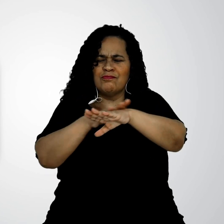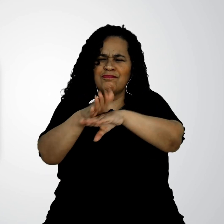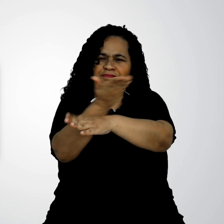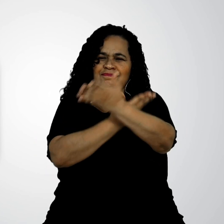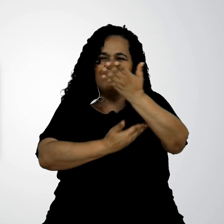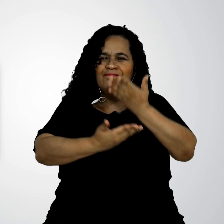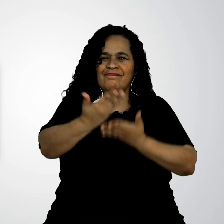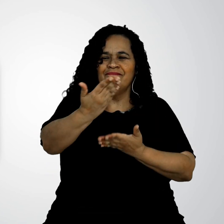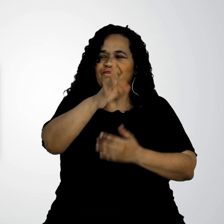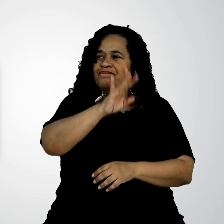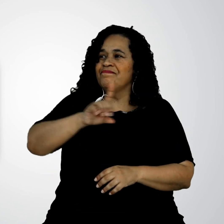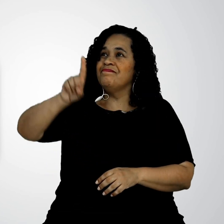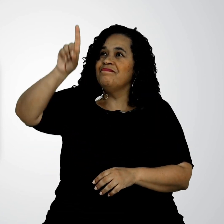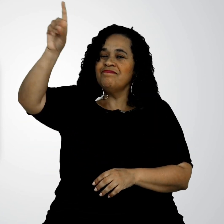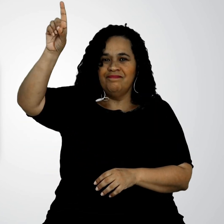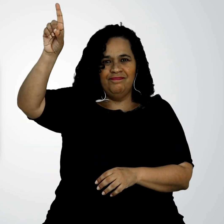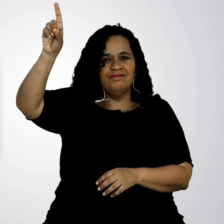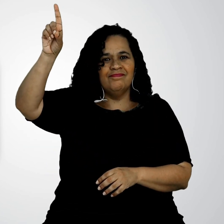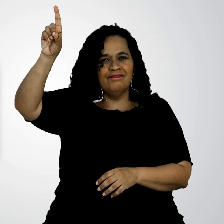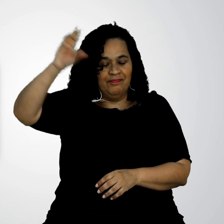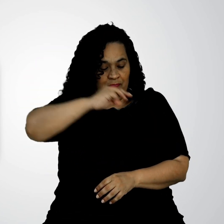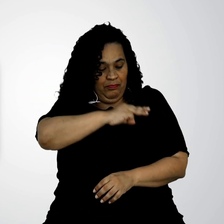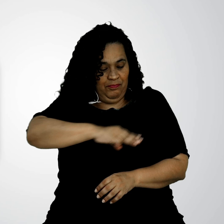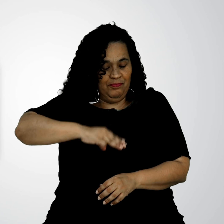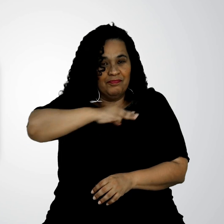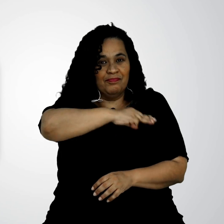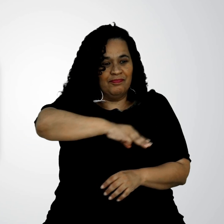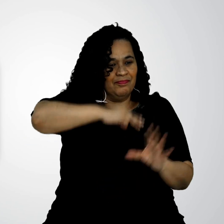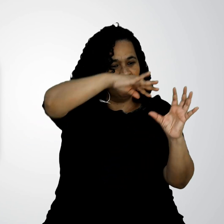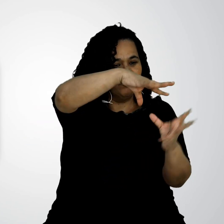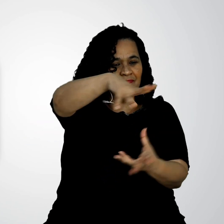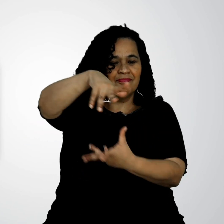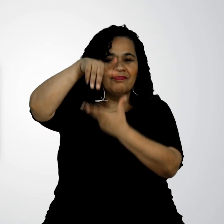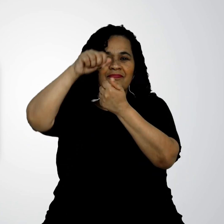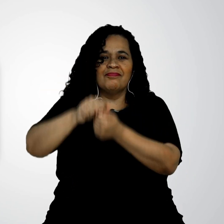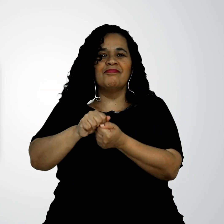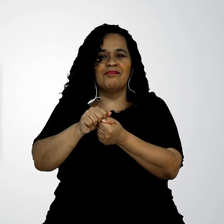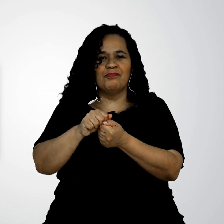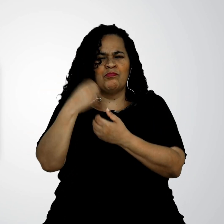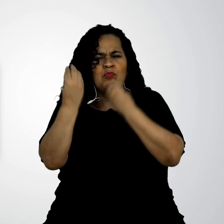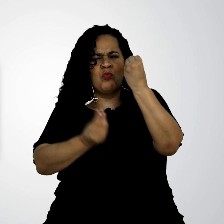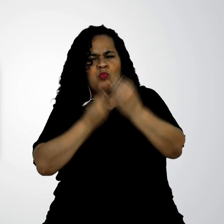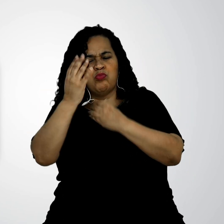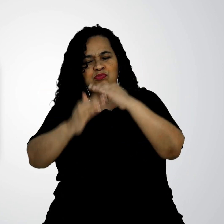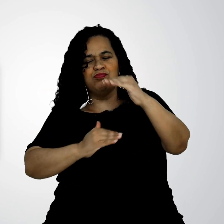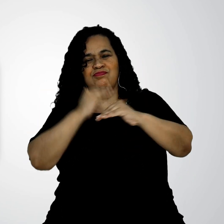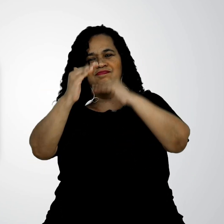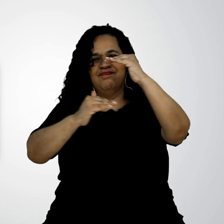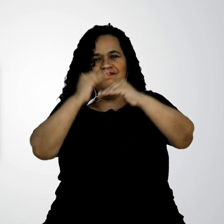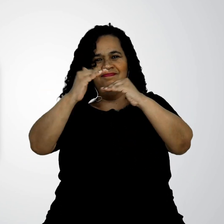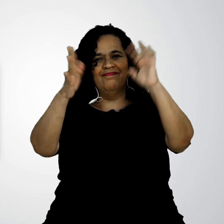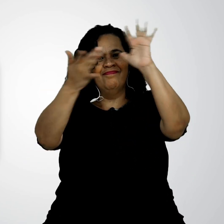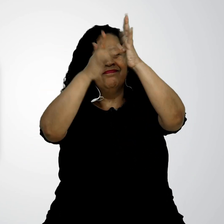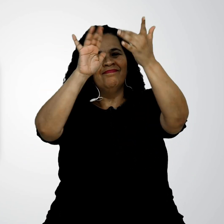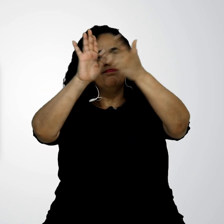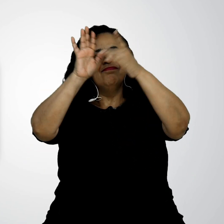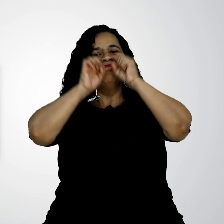o Deus que está em missão no mundo, como que essa missão se desenvolve no mundo. Que Jesus